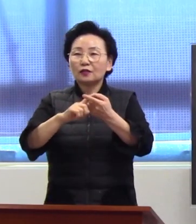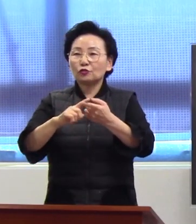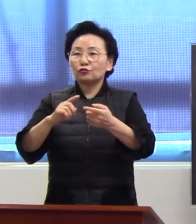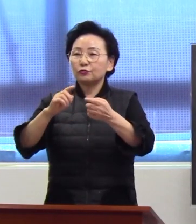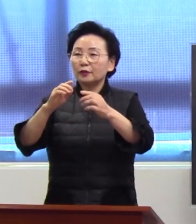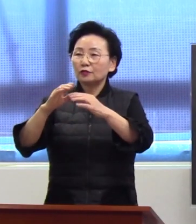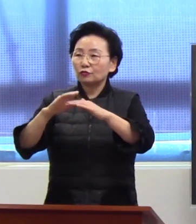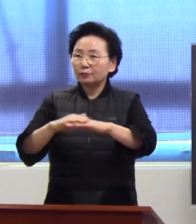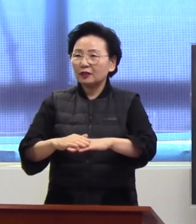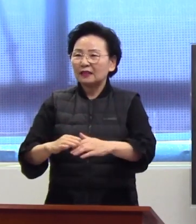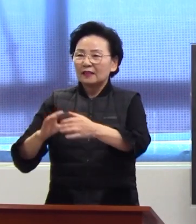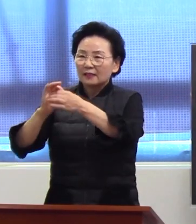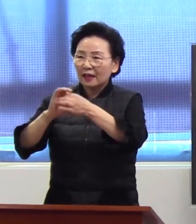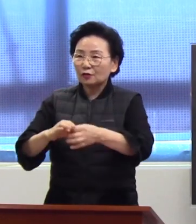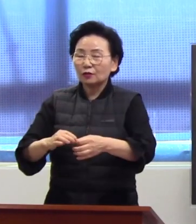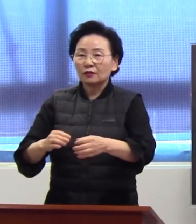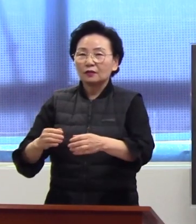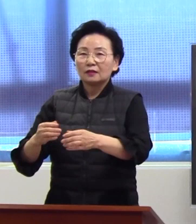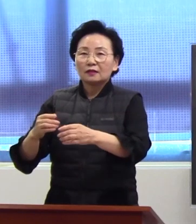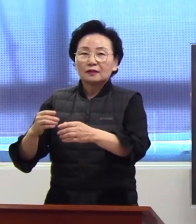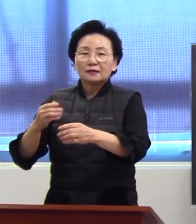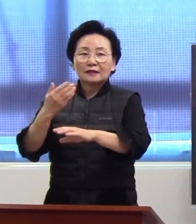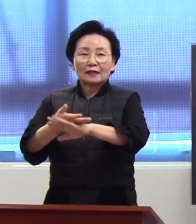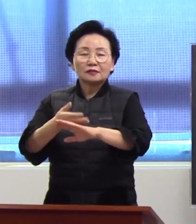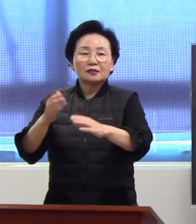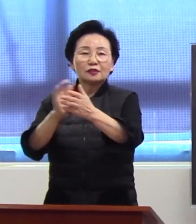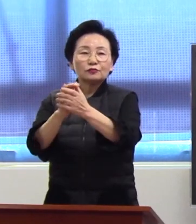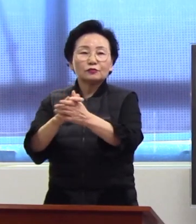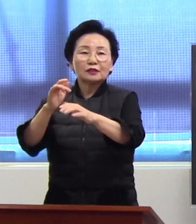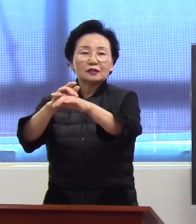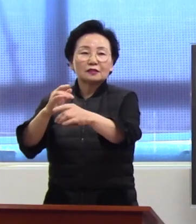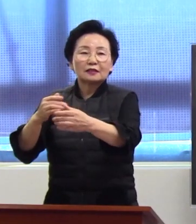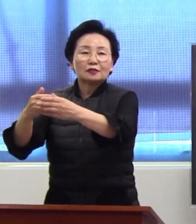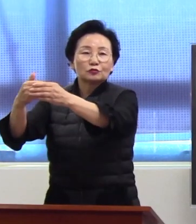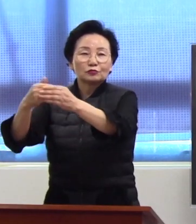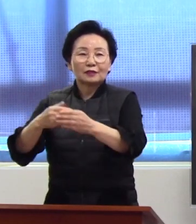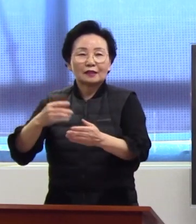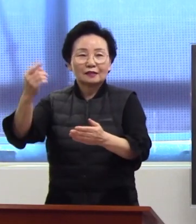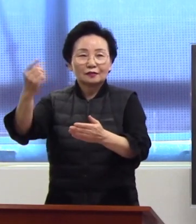대로 두면 계속 다른 친구 귀신 데리고 들어와.